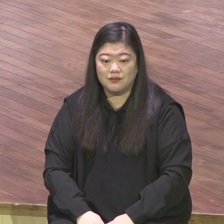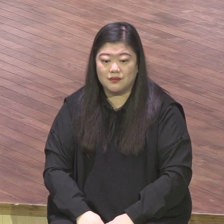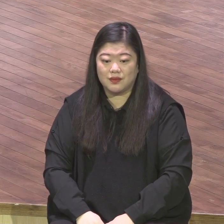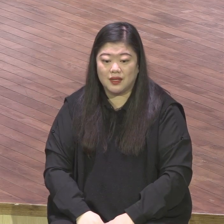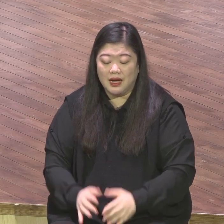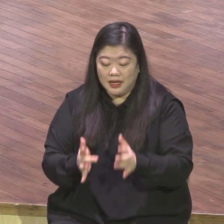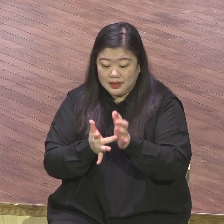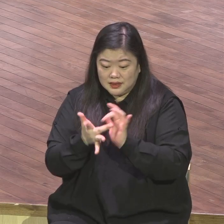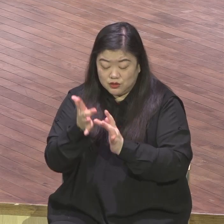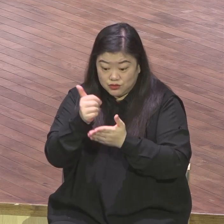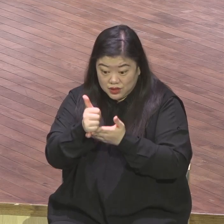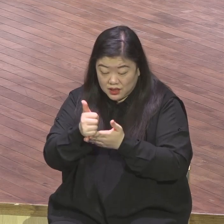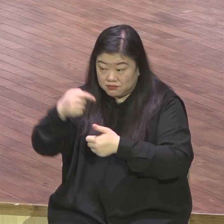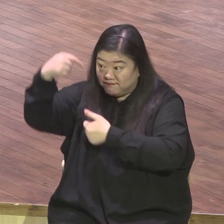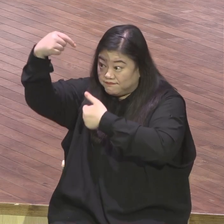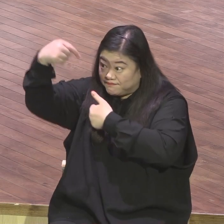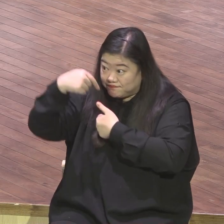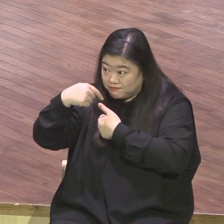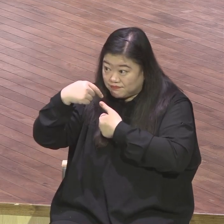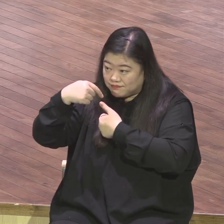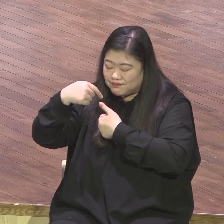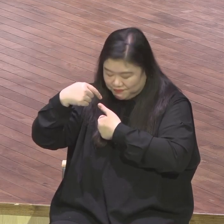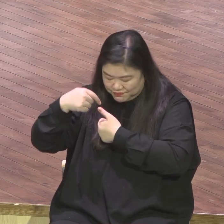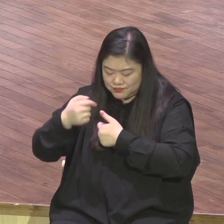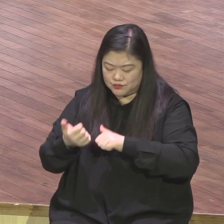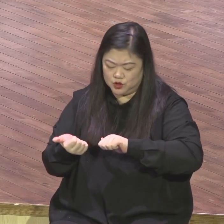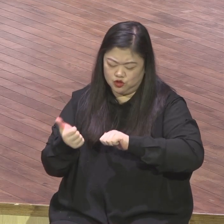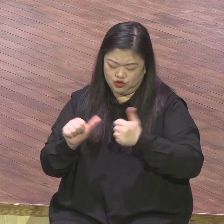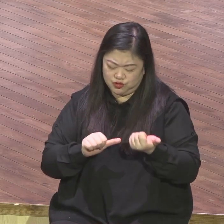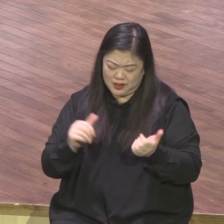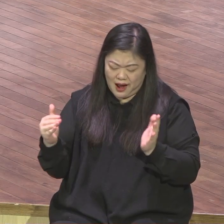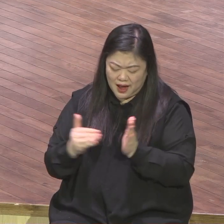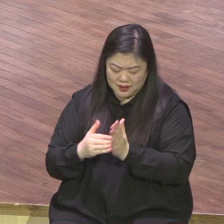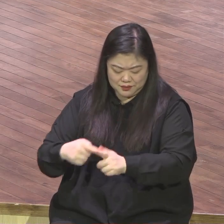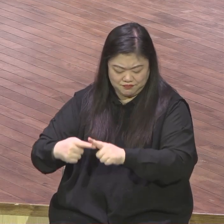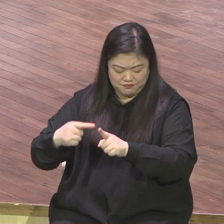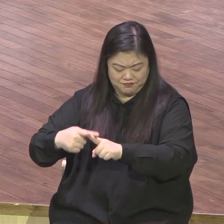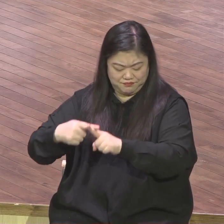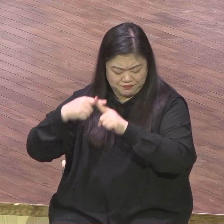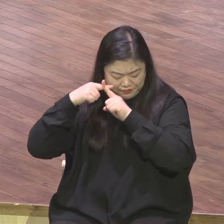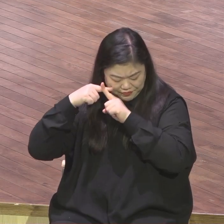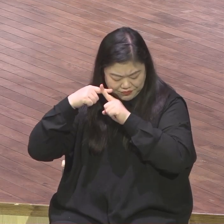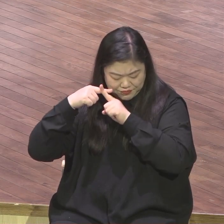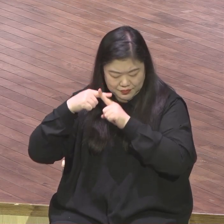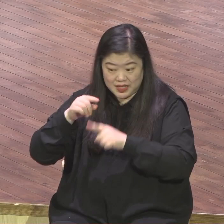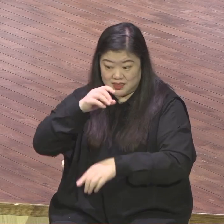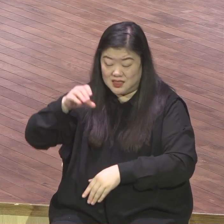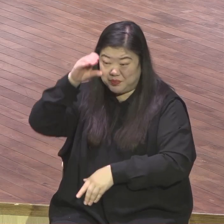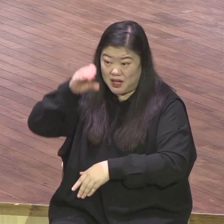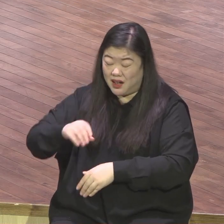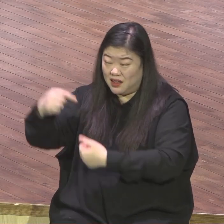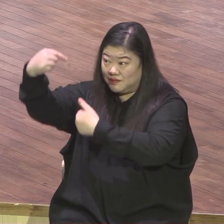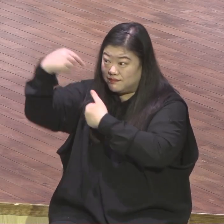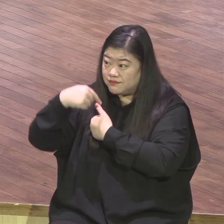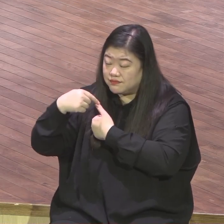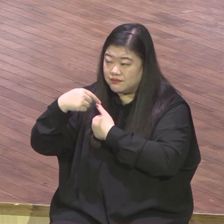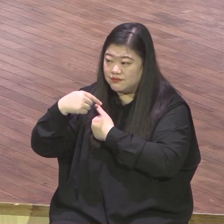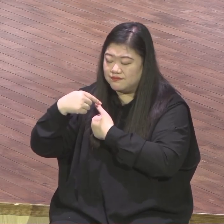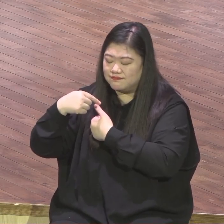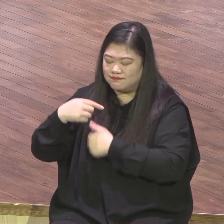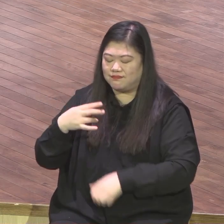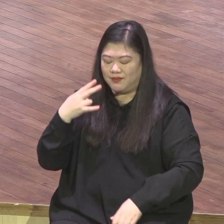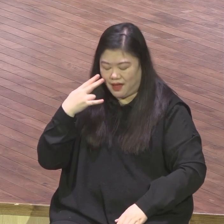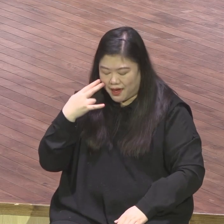죽기까지 복종하신 이 예수 그리스도를 어떻게 해요? 지극히 높였다. 더 올라갈 게 없어요. 지극히